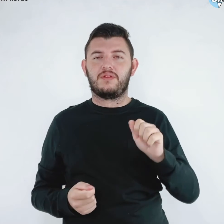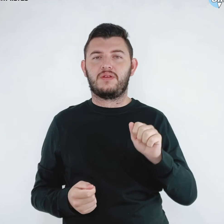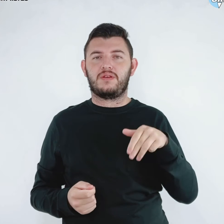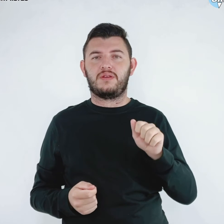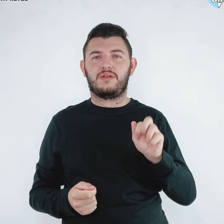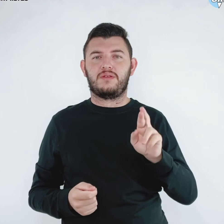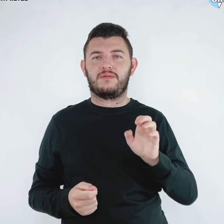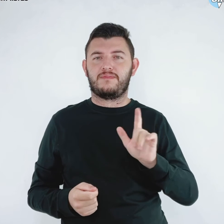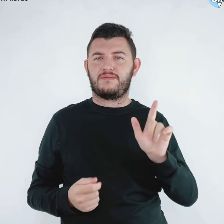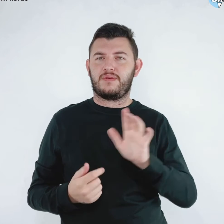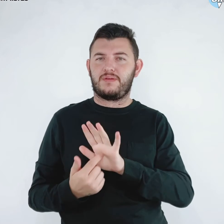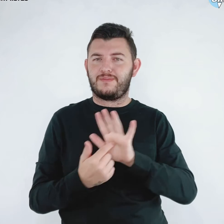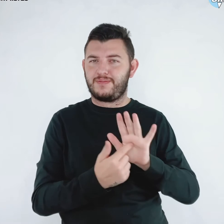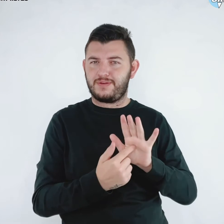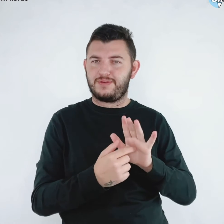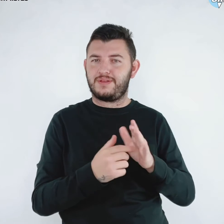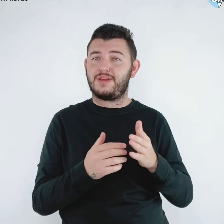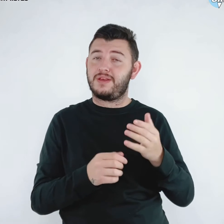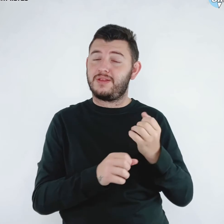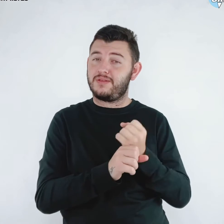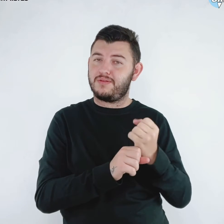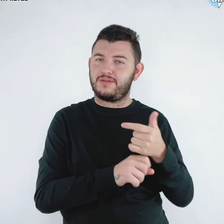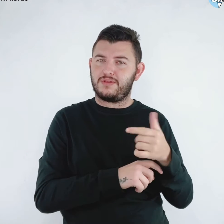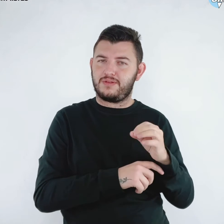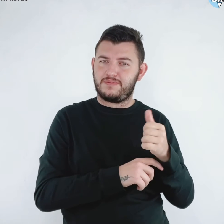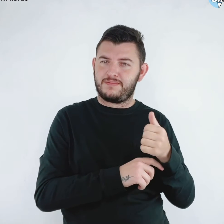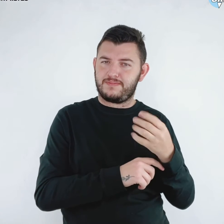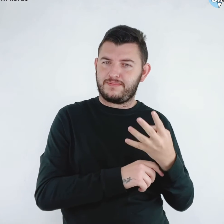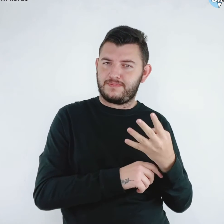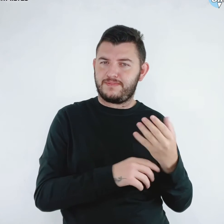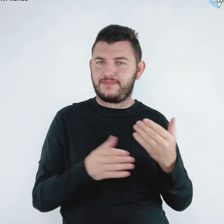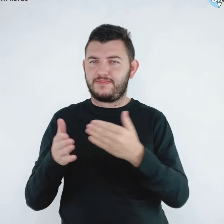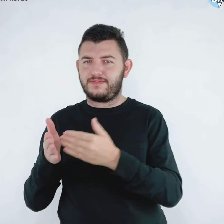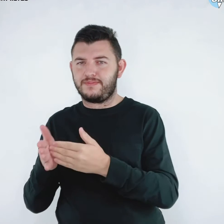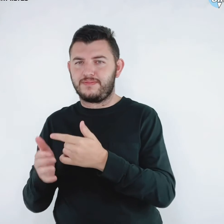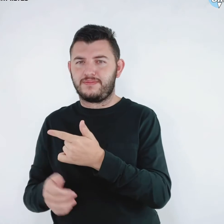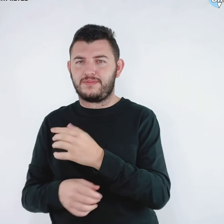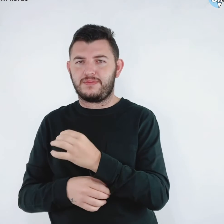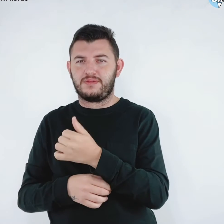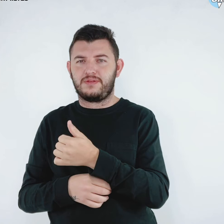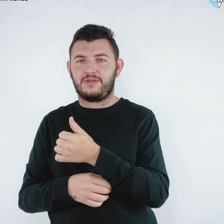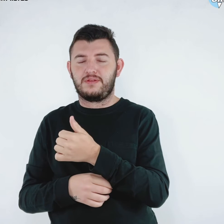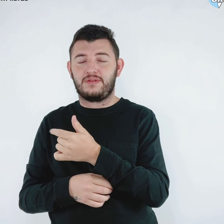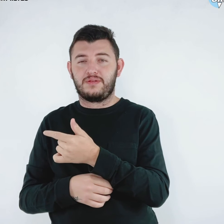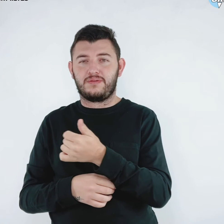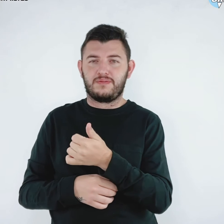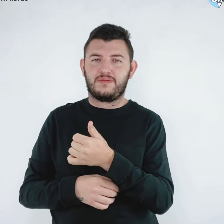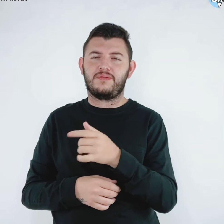entre 2014 e 2021 houve uma queda persistente